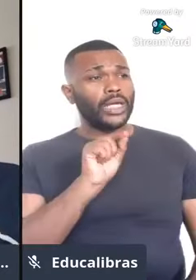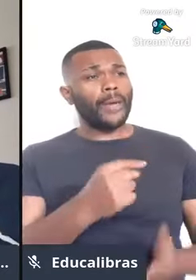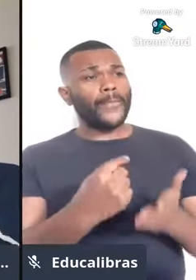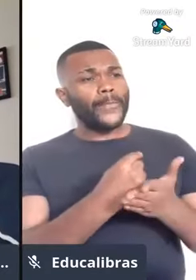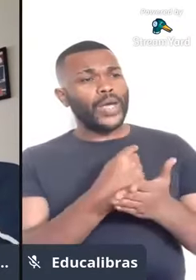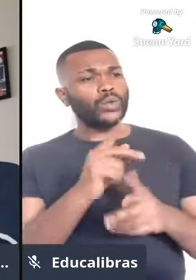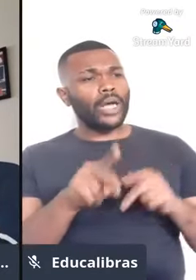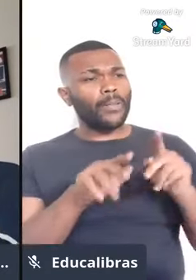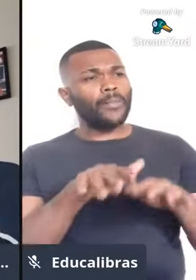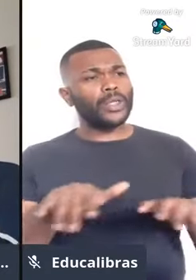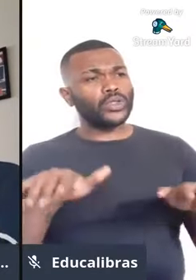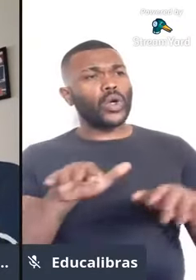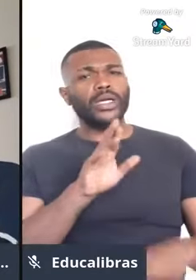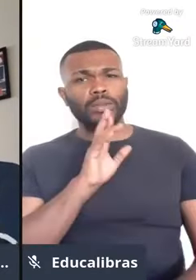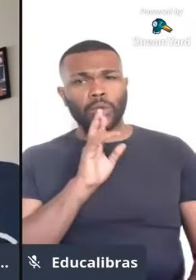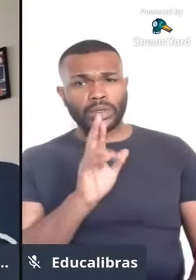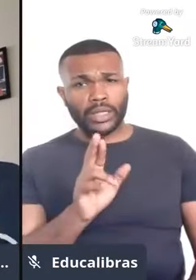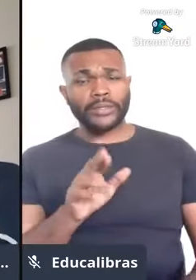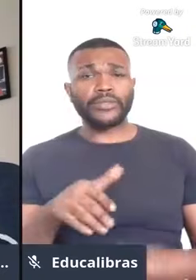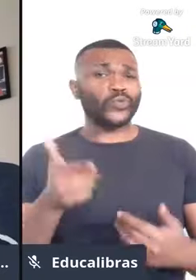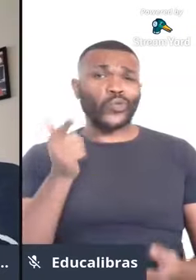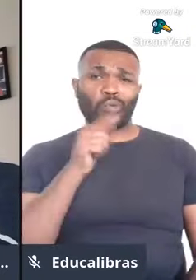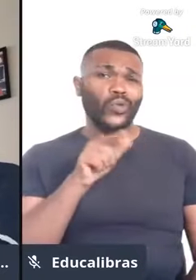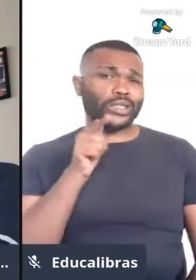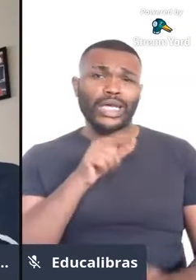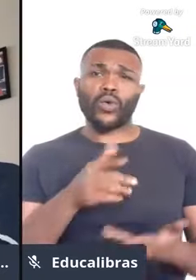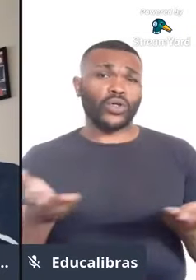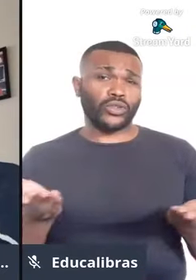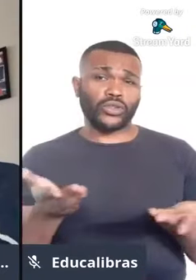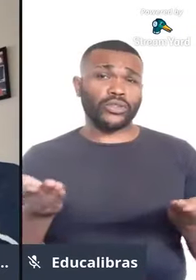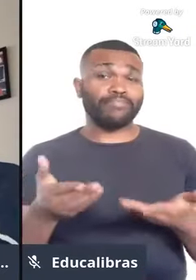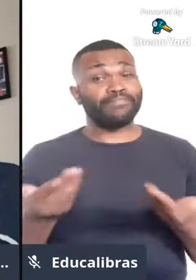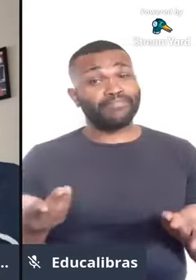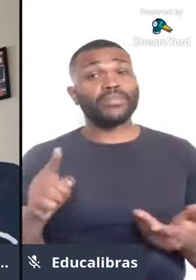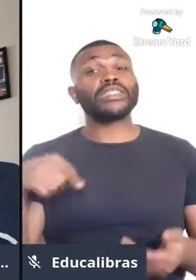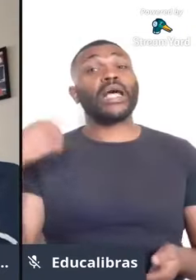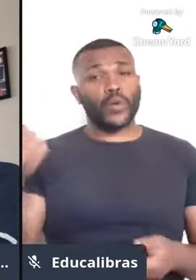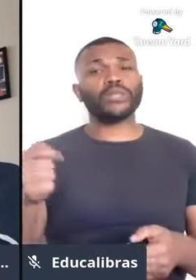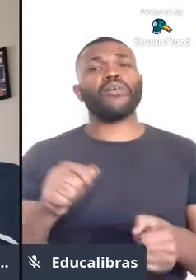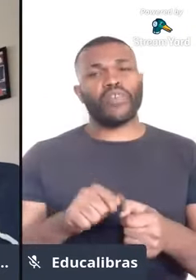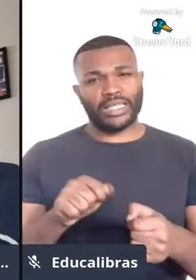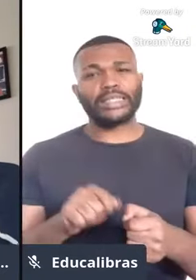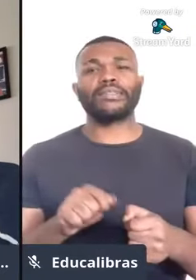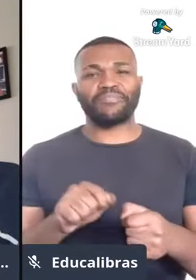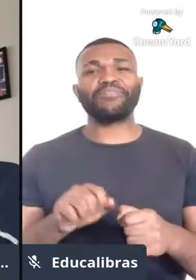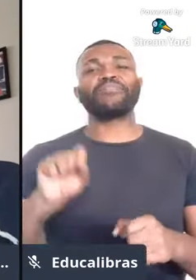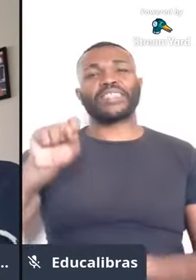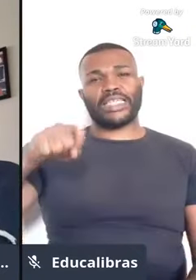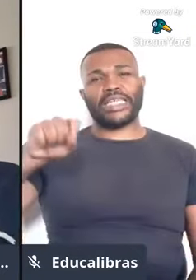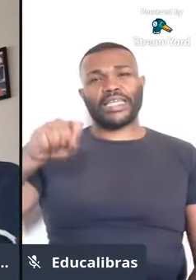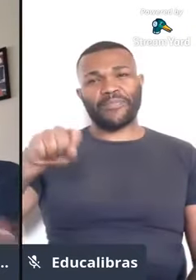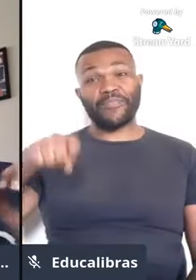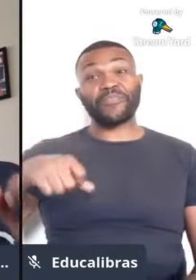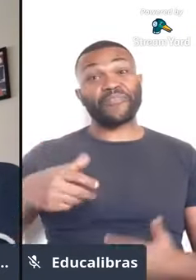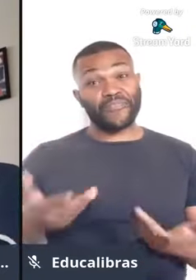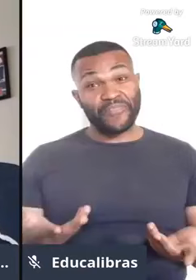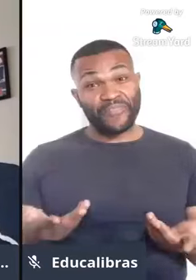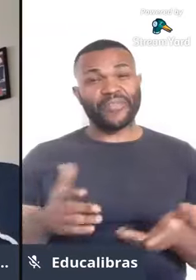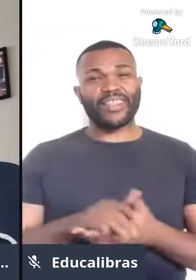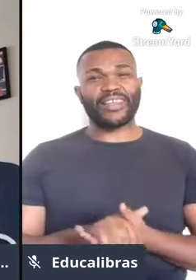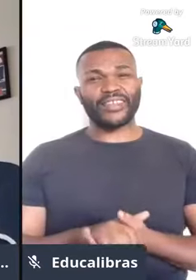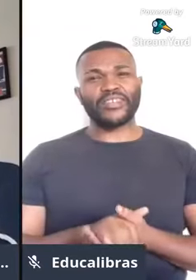que estão aí perguntando, né? A gente não conseguiu fazer isso, né? A gente faz na próxima. Sim. Tá bom? Olha, tá bom. Peço desculpas por não